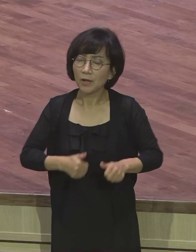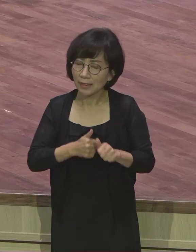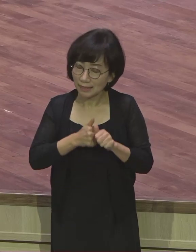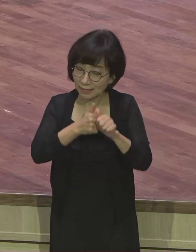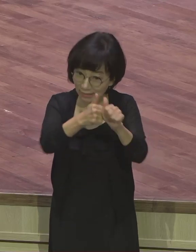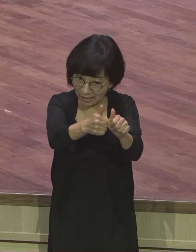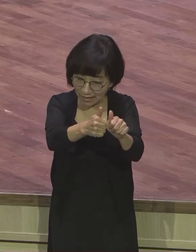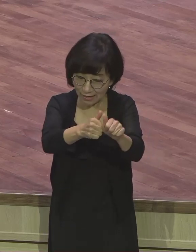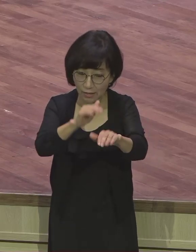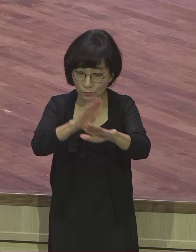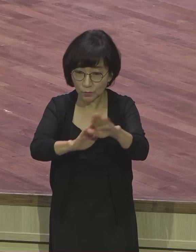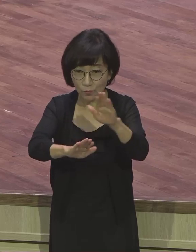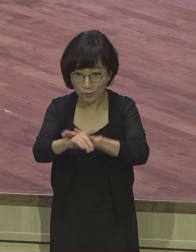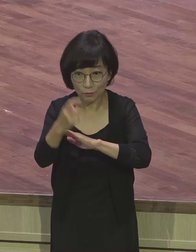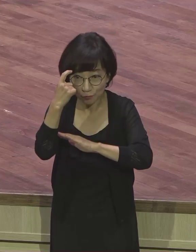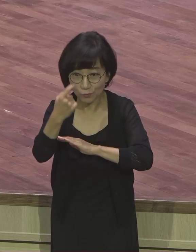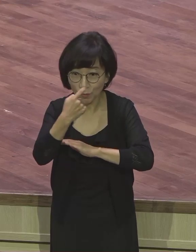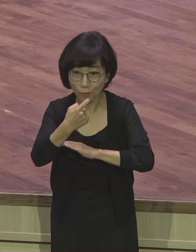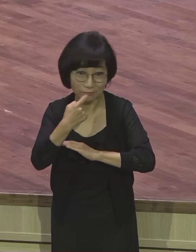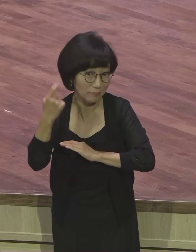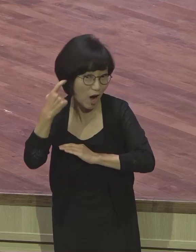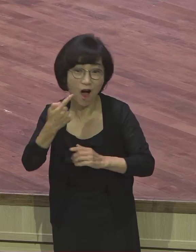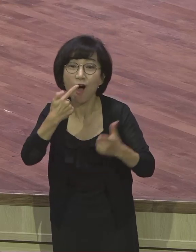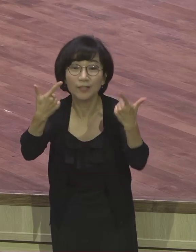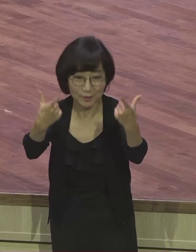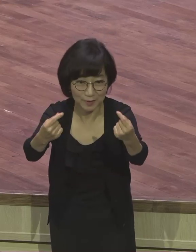있는 것처럼 교회 안에